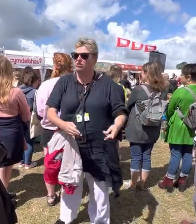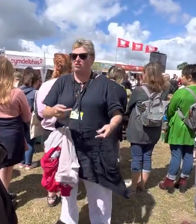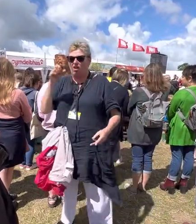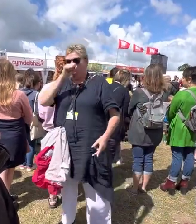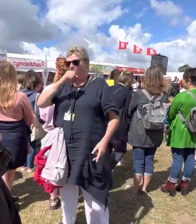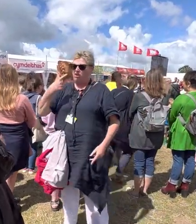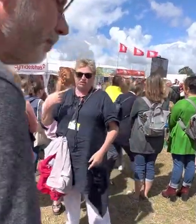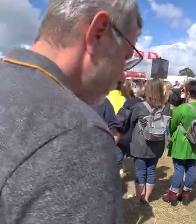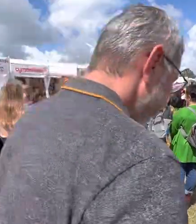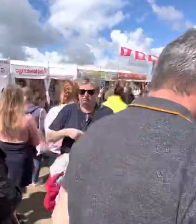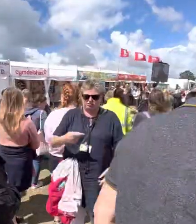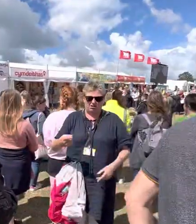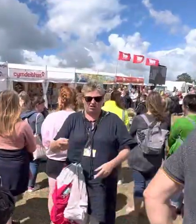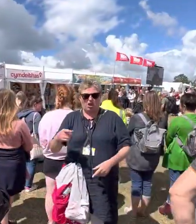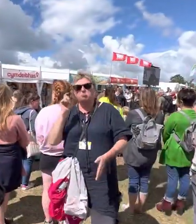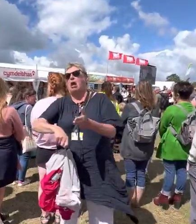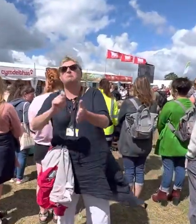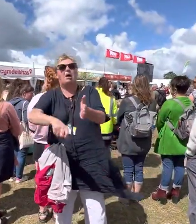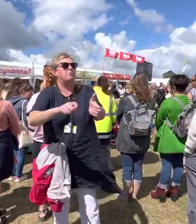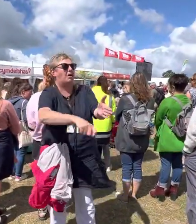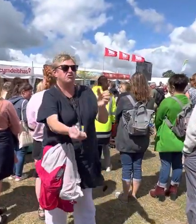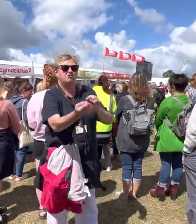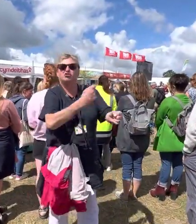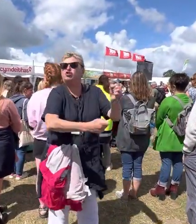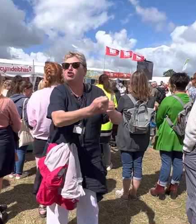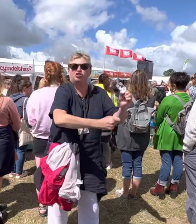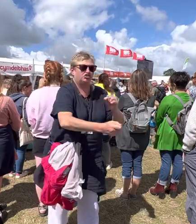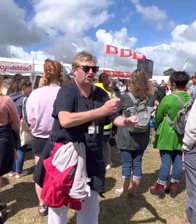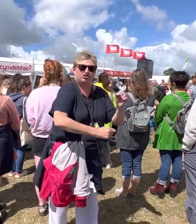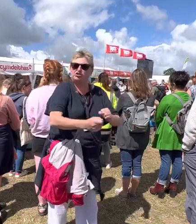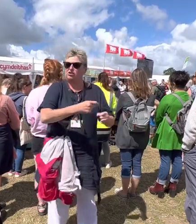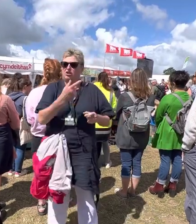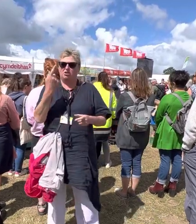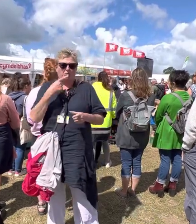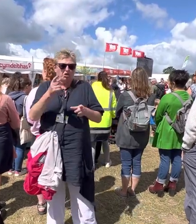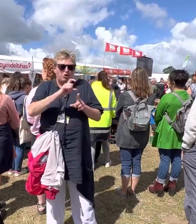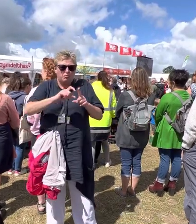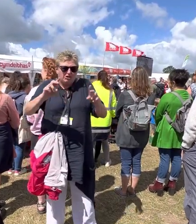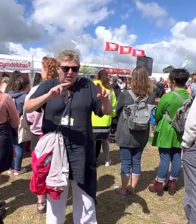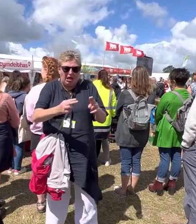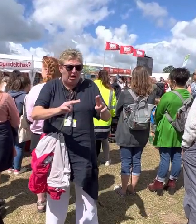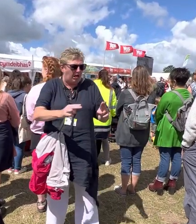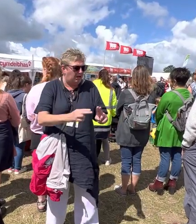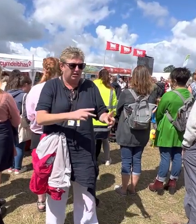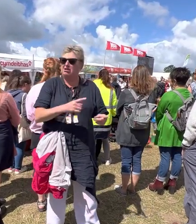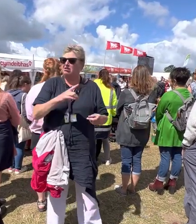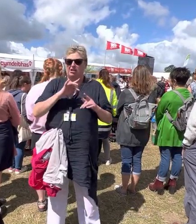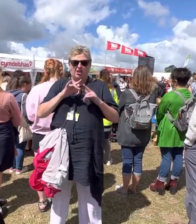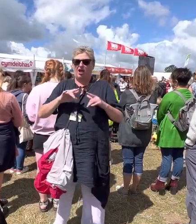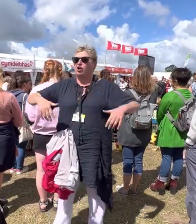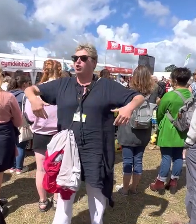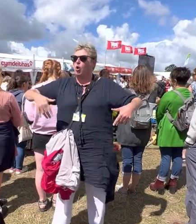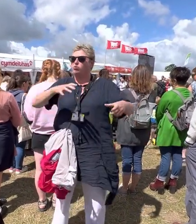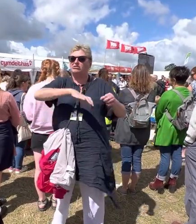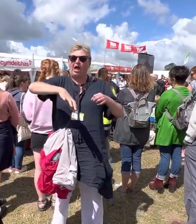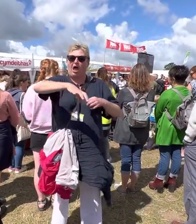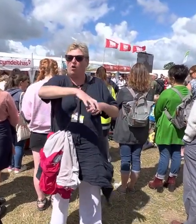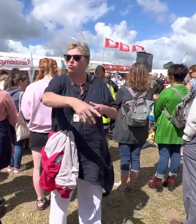ein pentrefi ni un ar ôl y llall, un cymuned ar ôl y llall yn ddim byd, mond esgyrn o beth oedd